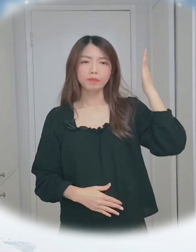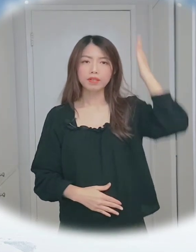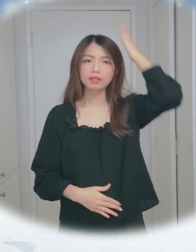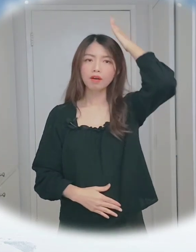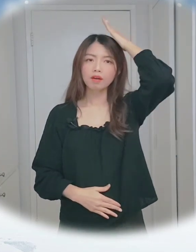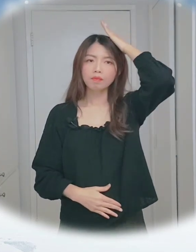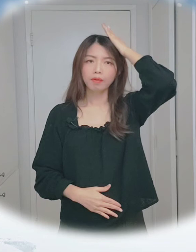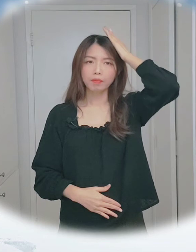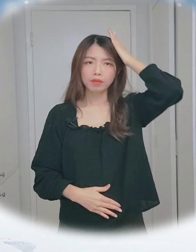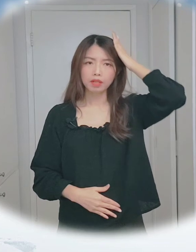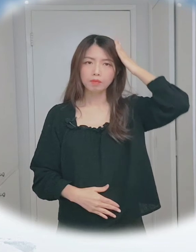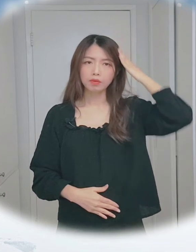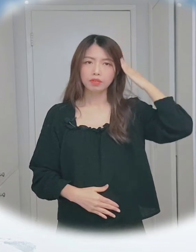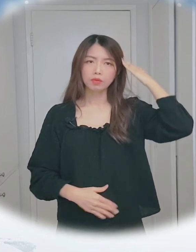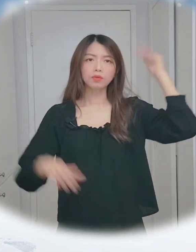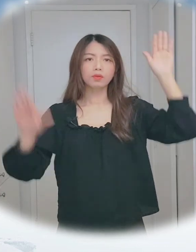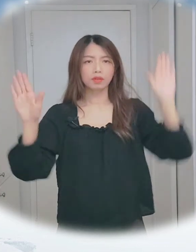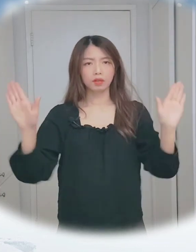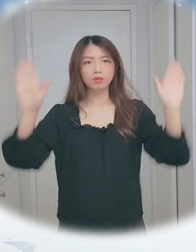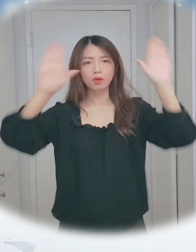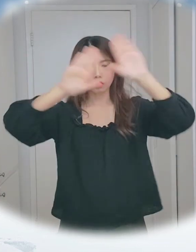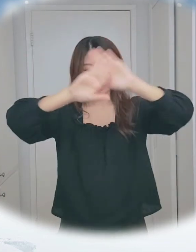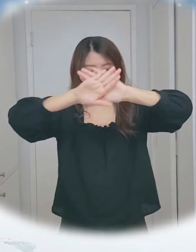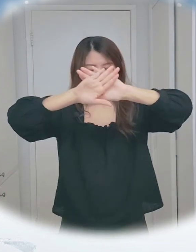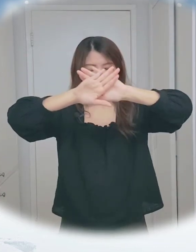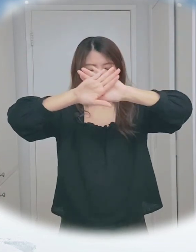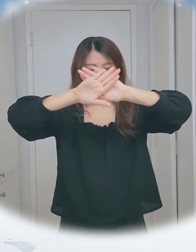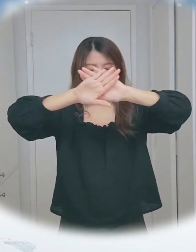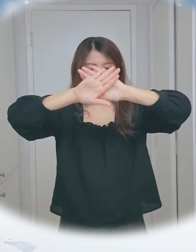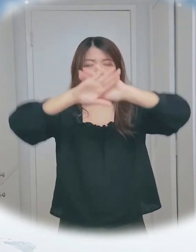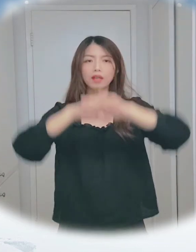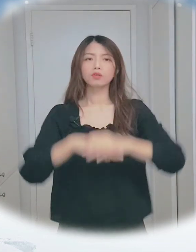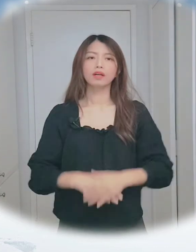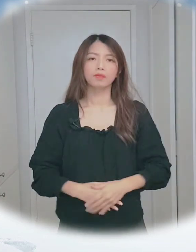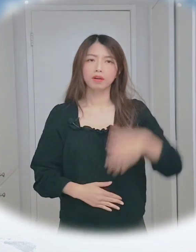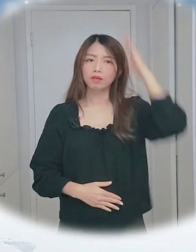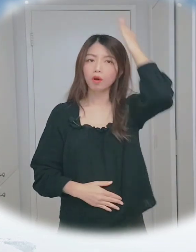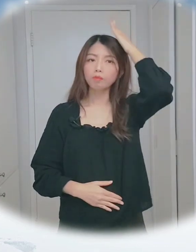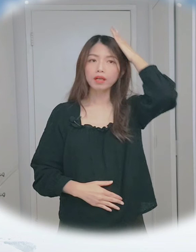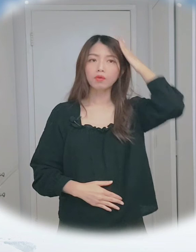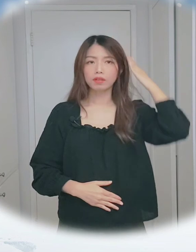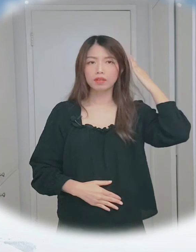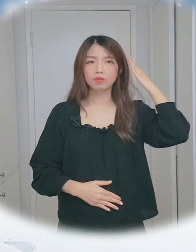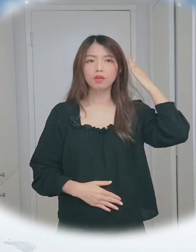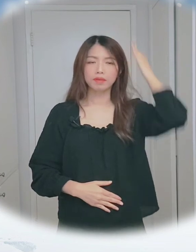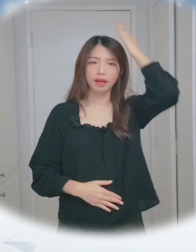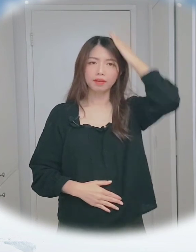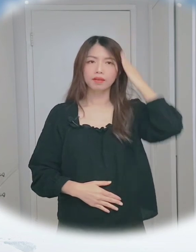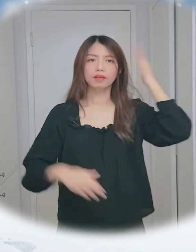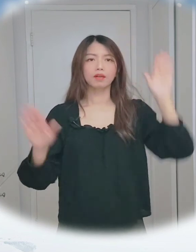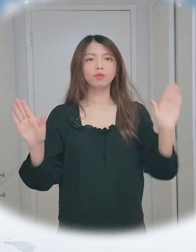손바닥 펴셔서 머리 한번 쓰다듬어주시고 그리고 어둡다. 이렇게 하셔도 상관없어요. 검다라고 한 뜻의